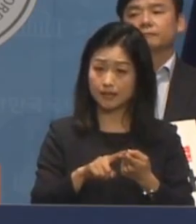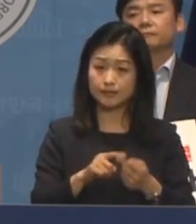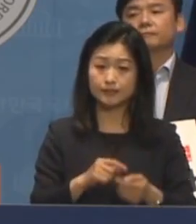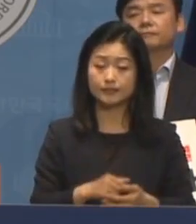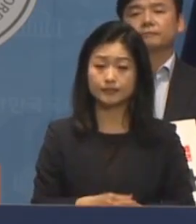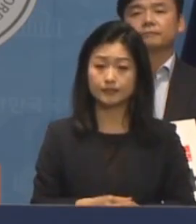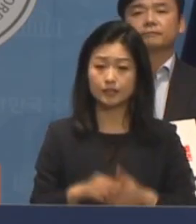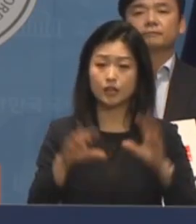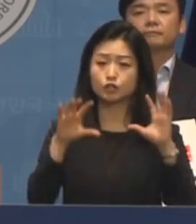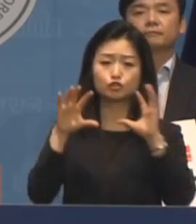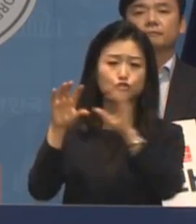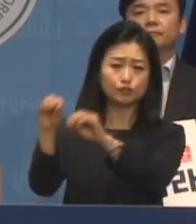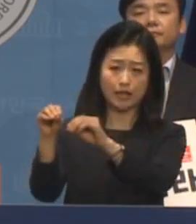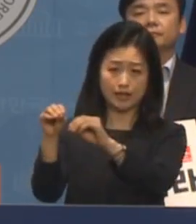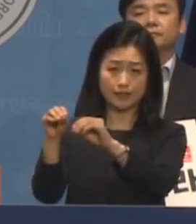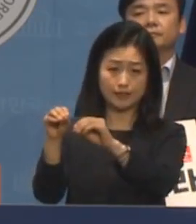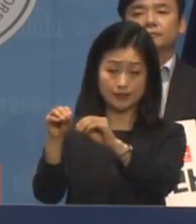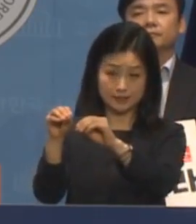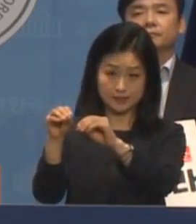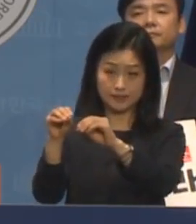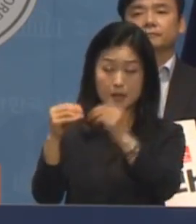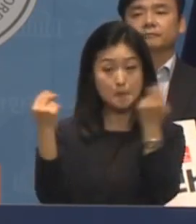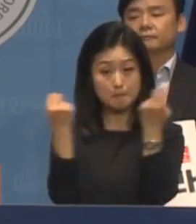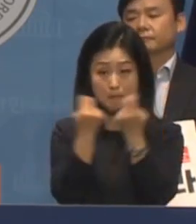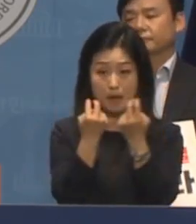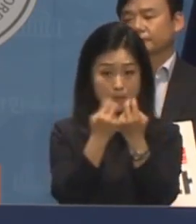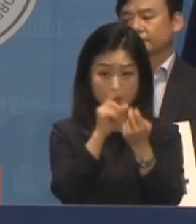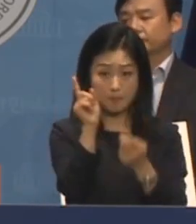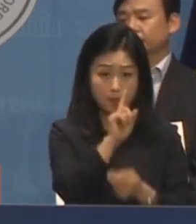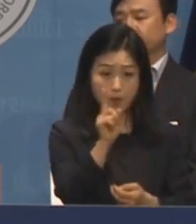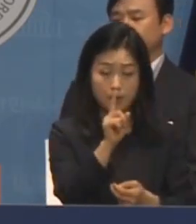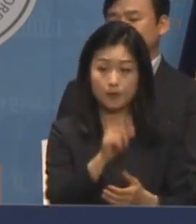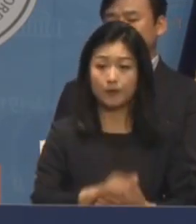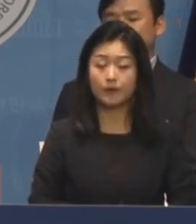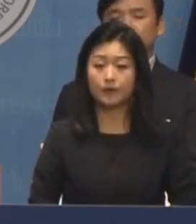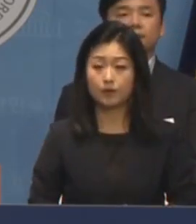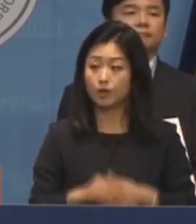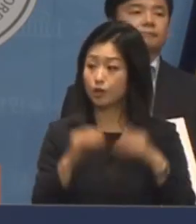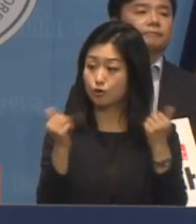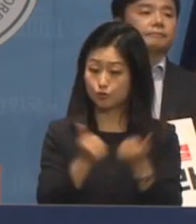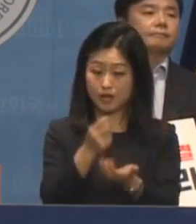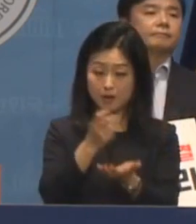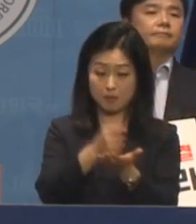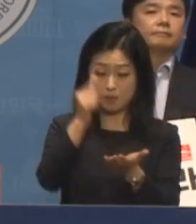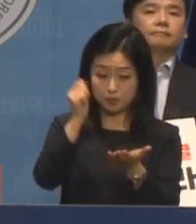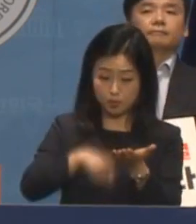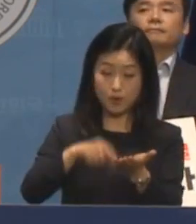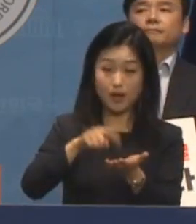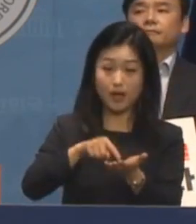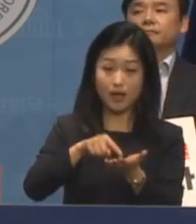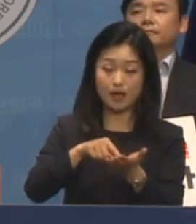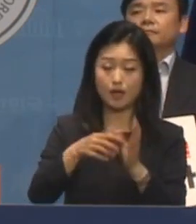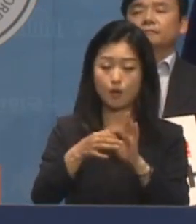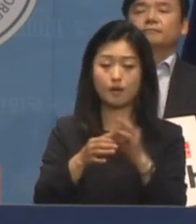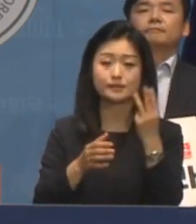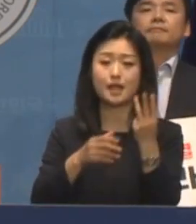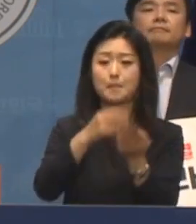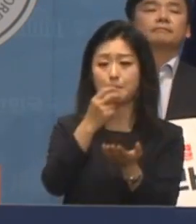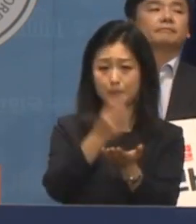부분을 중단시키는데 그 중단시키는 방법으로 유일한 것이 지금 현재 국회를 통과한